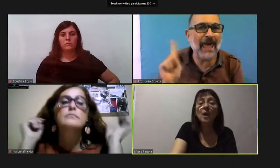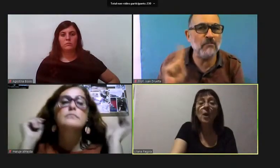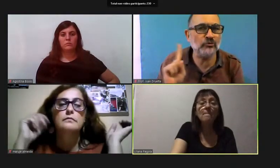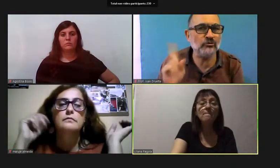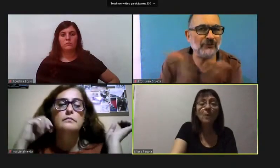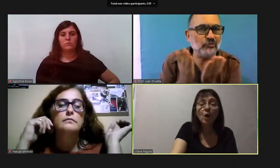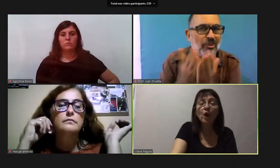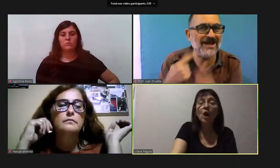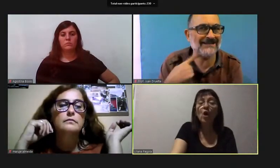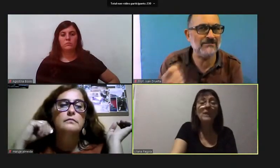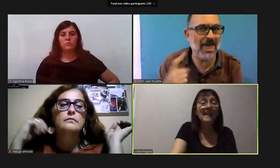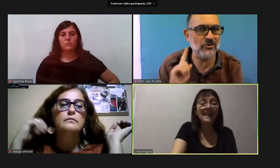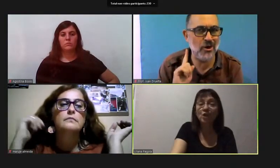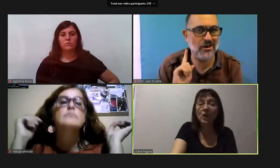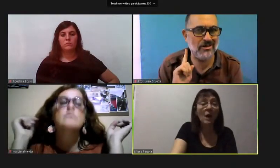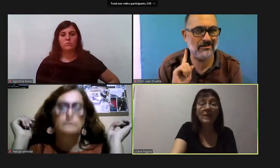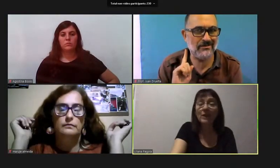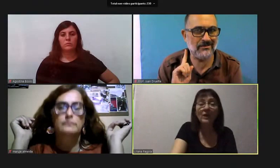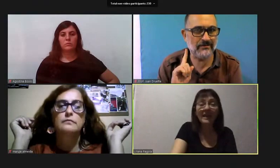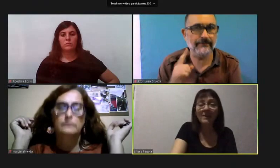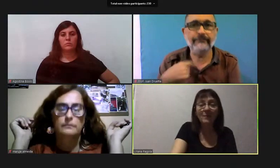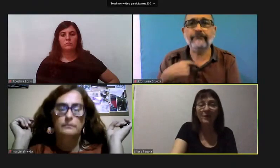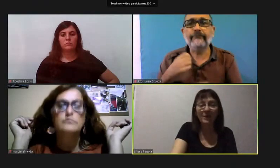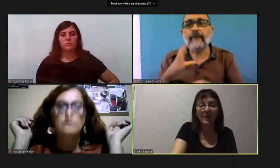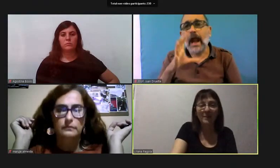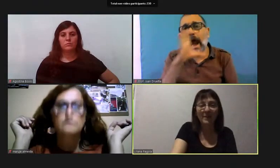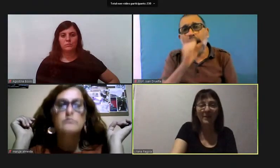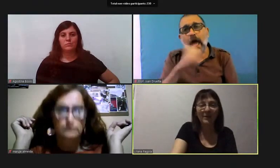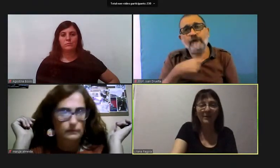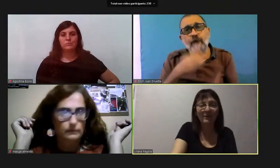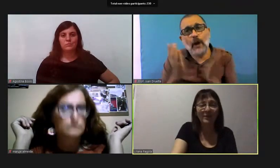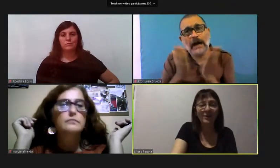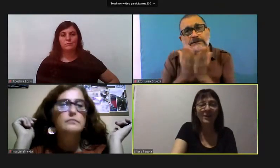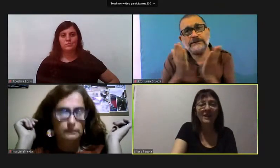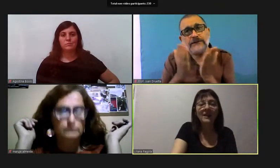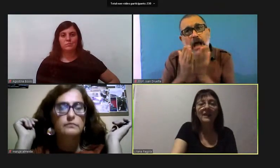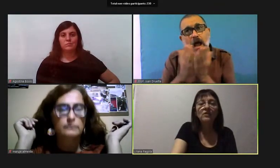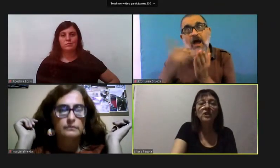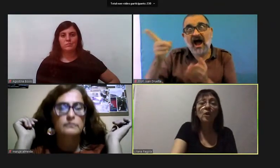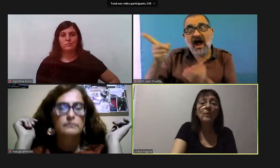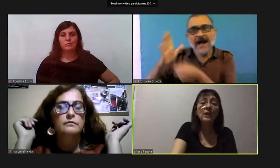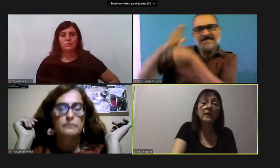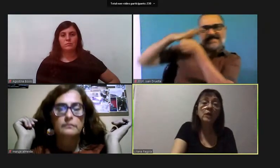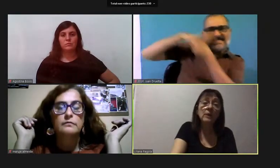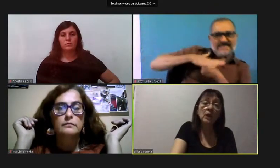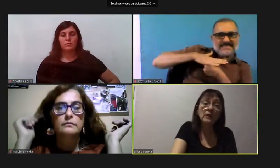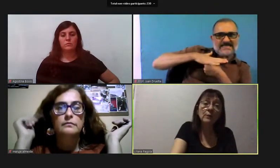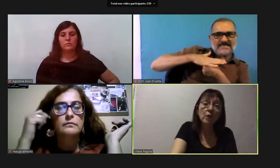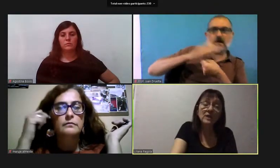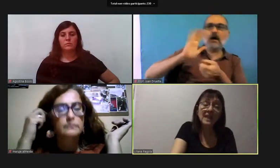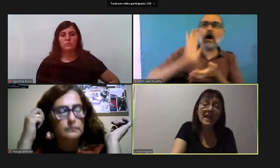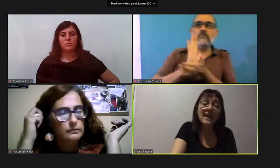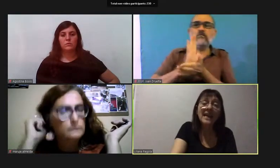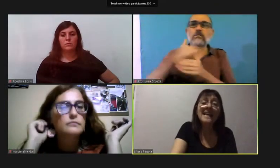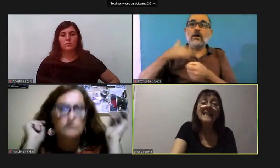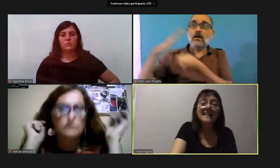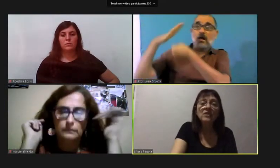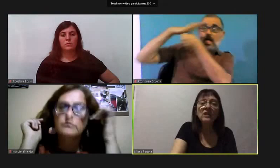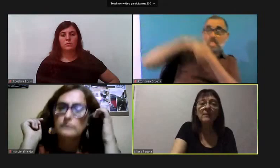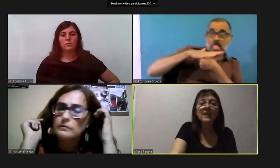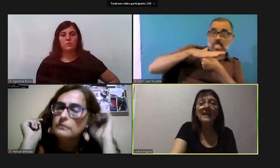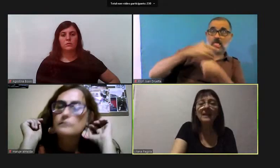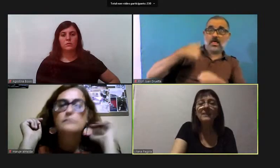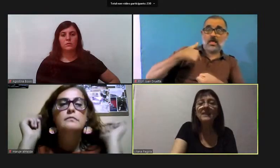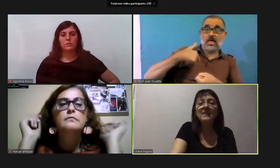que hacer por obligación, aunque no querramos estudiar español, ¿no? Entonces, como que nos tenemos que esforzar, y